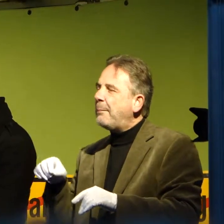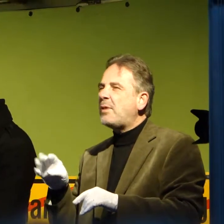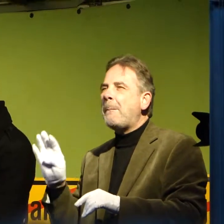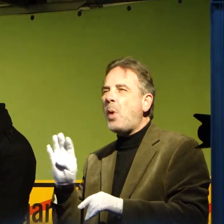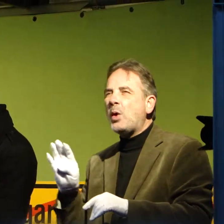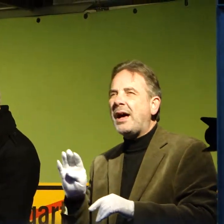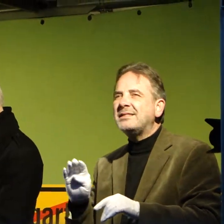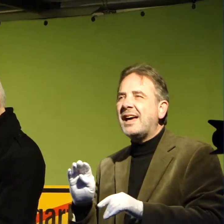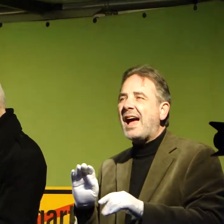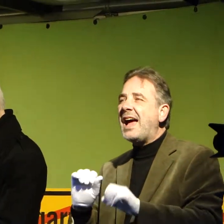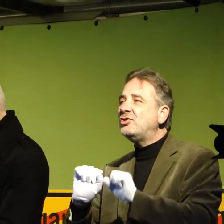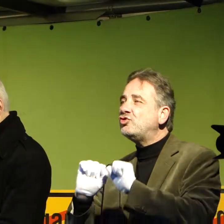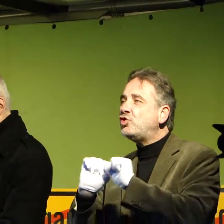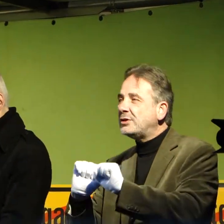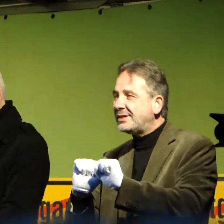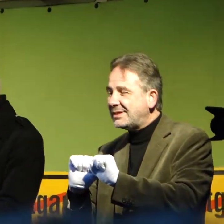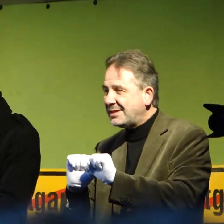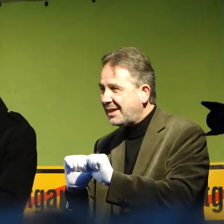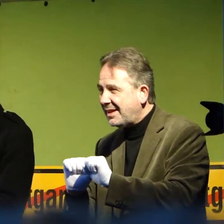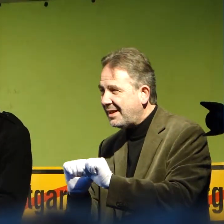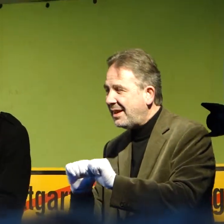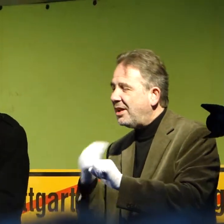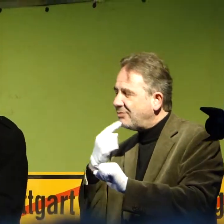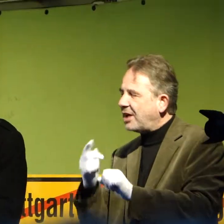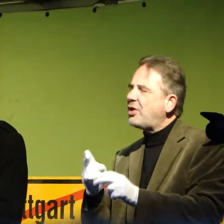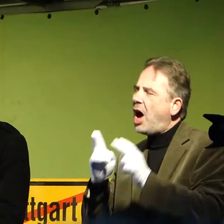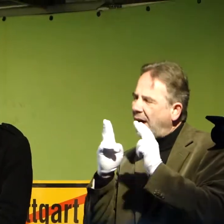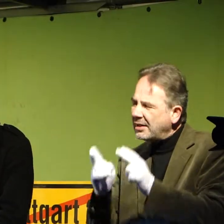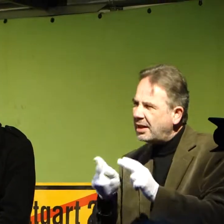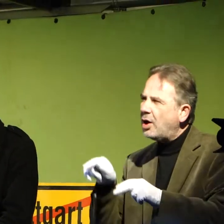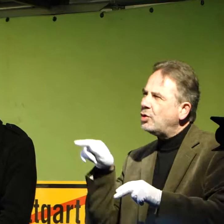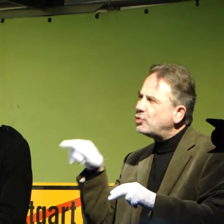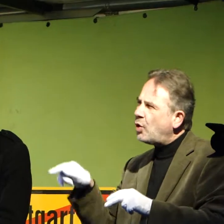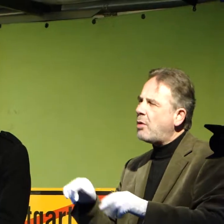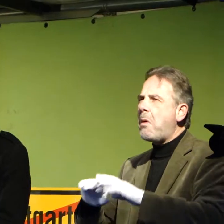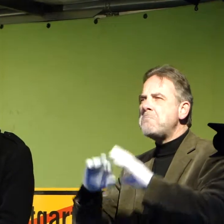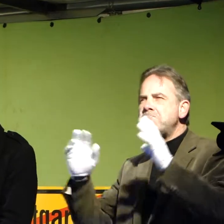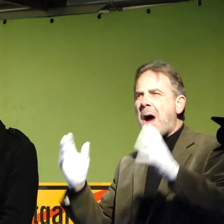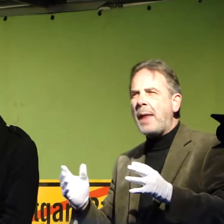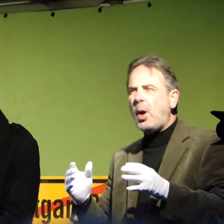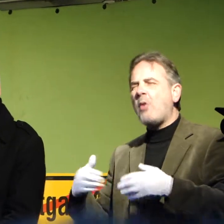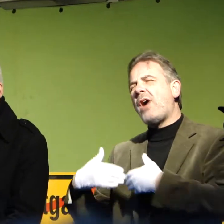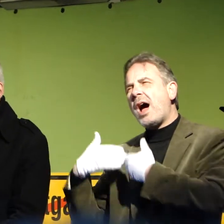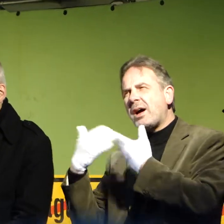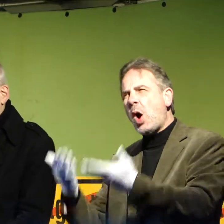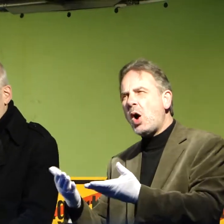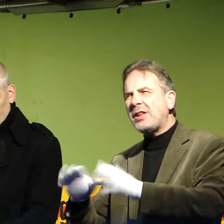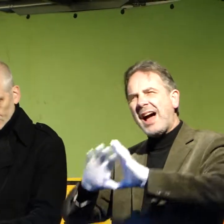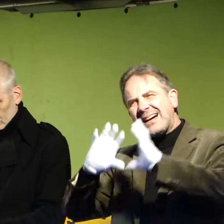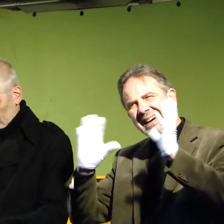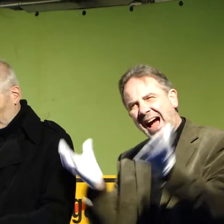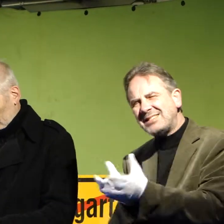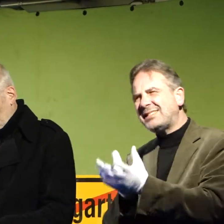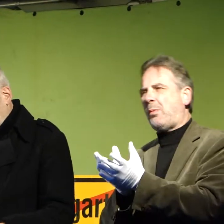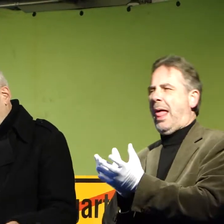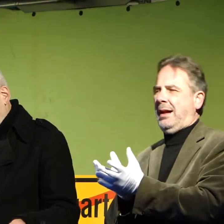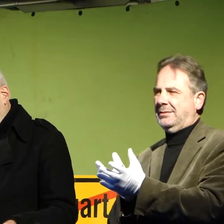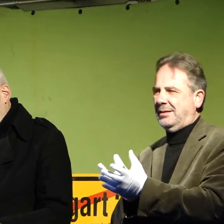Architekt Kosmopolit sei und ein Bahnhof wie dieser gehöre der ganzen Welt. Und das finde ich auch.